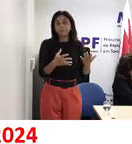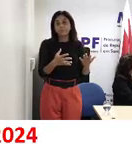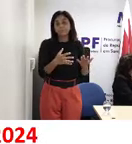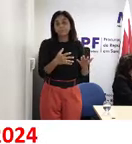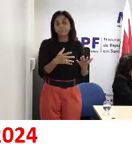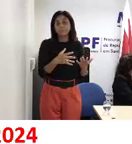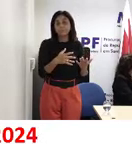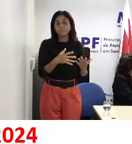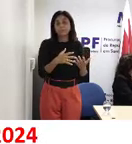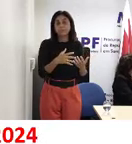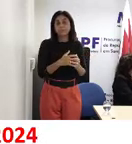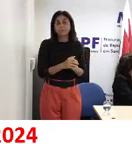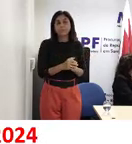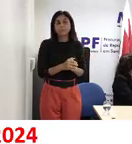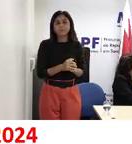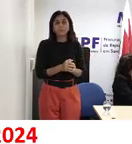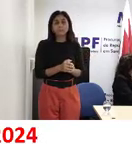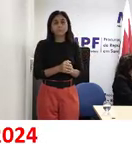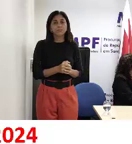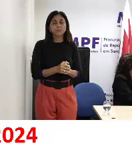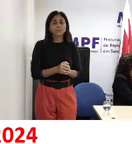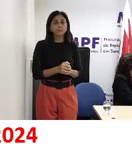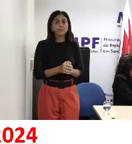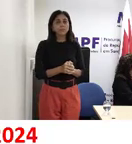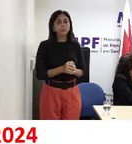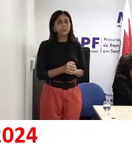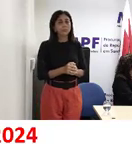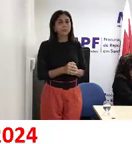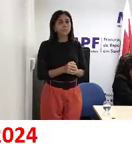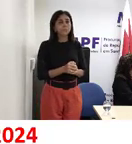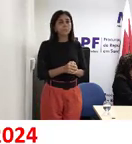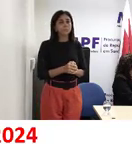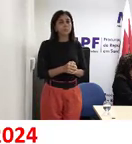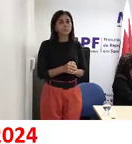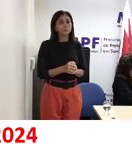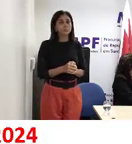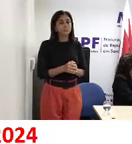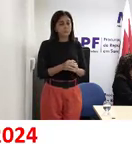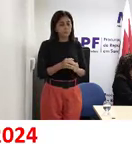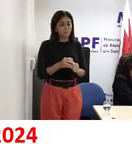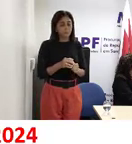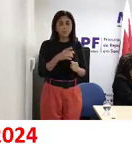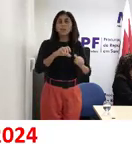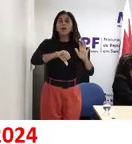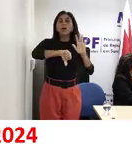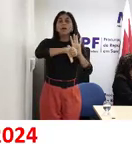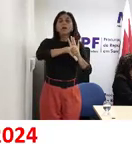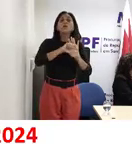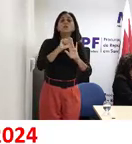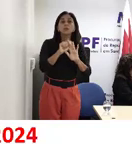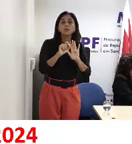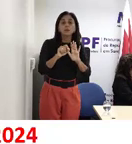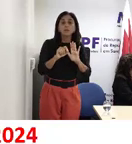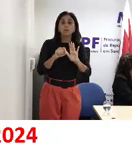e temos aqui que também tornou-se Ed on agora em 2024 O Sequestro cárcere